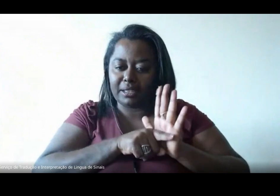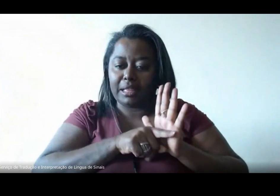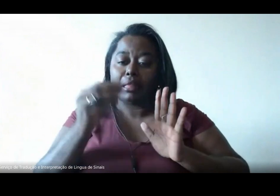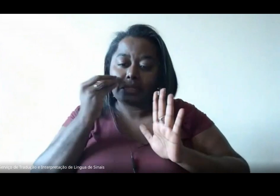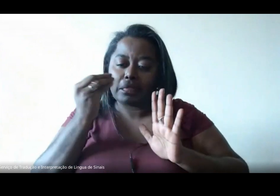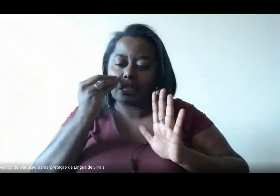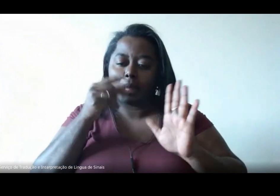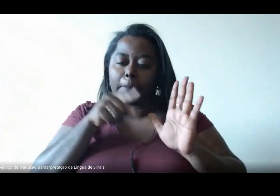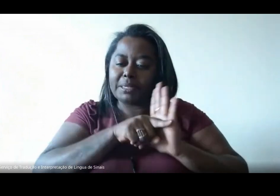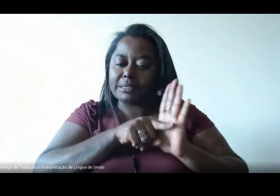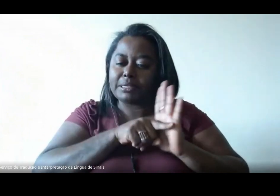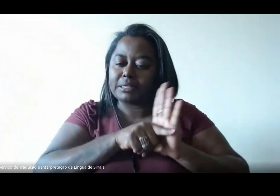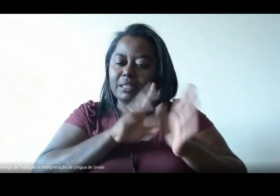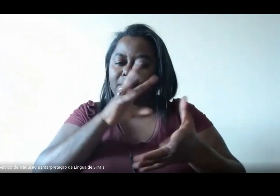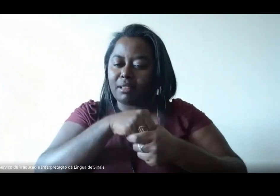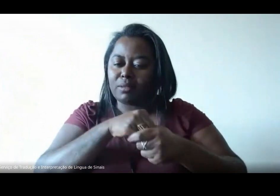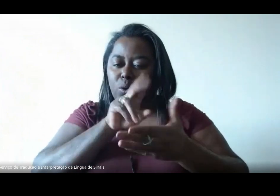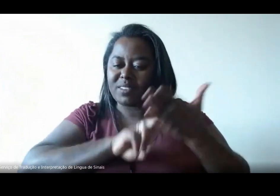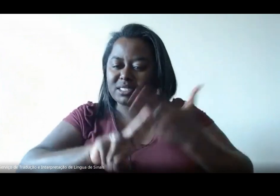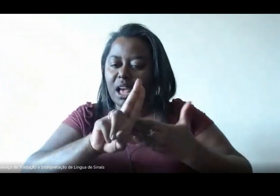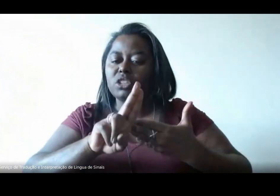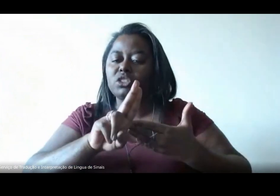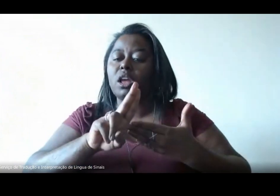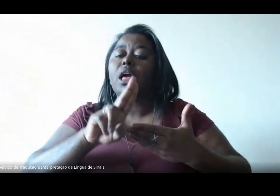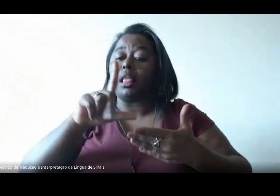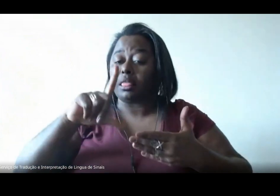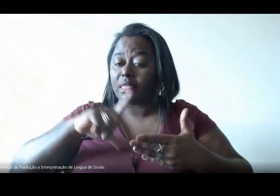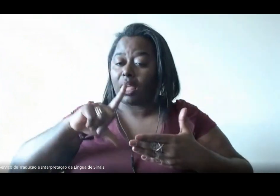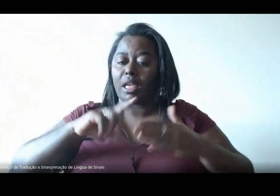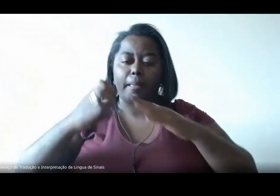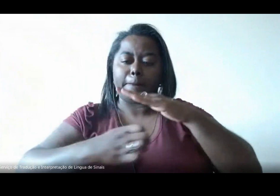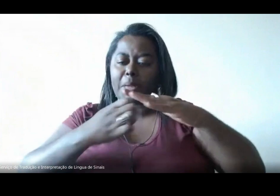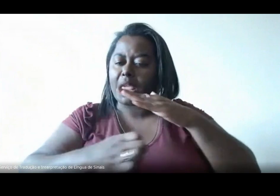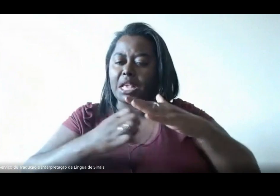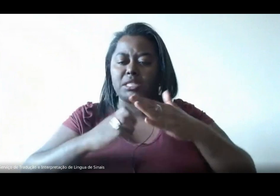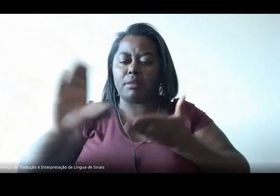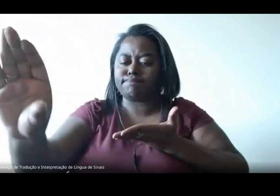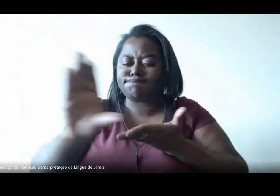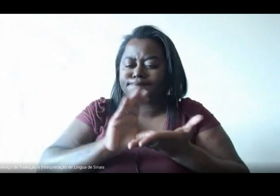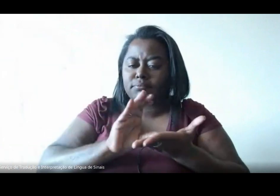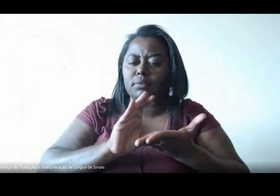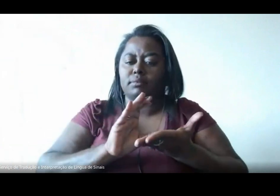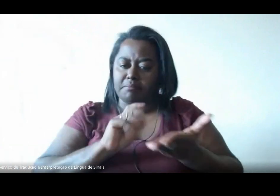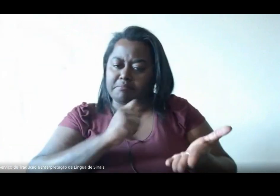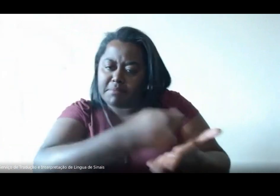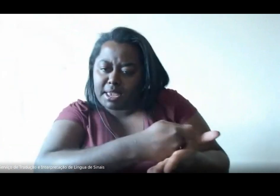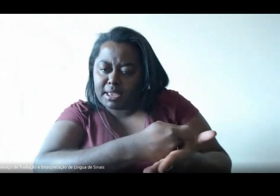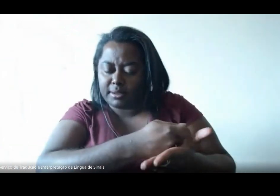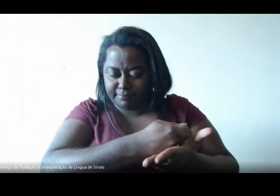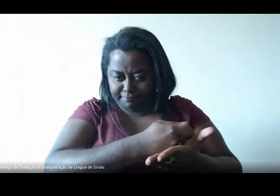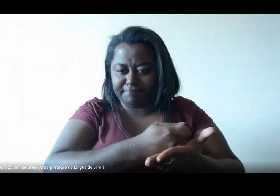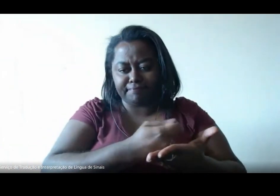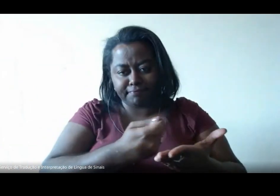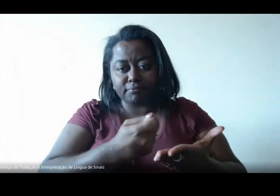pesquisas desenvolvidas na universidade sejam financiadas pelo mundo privado, por empresas.